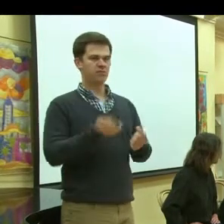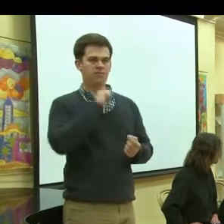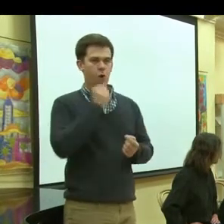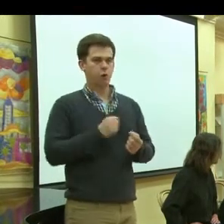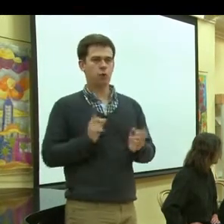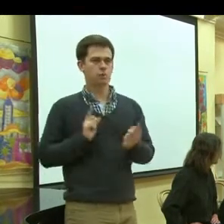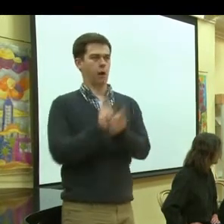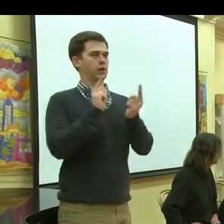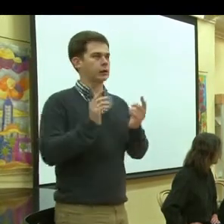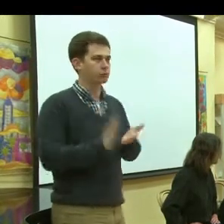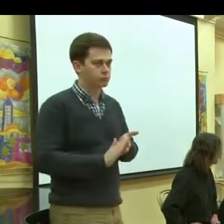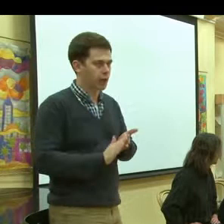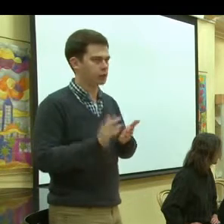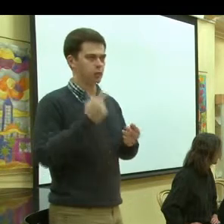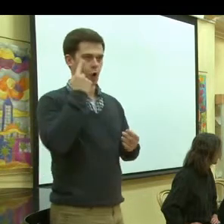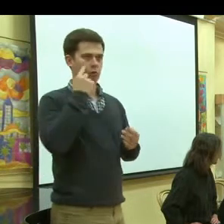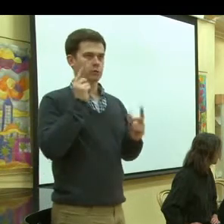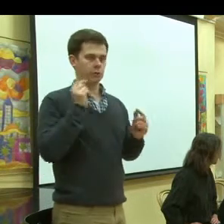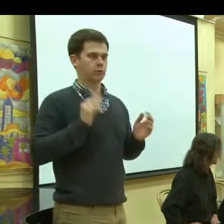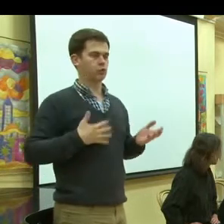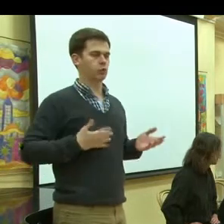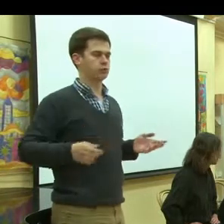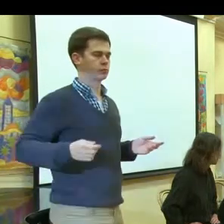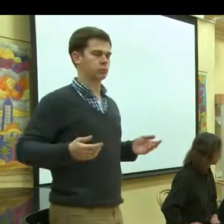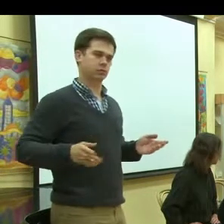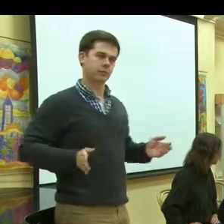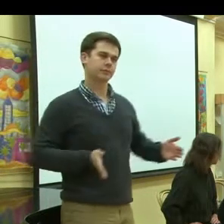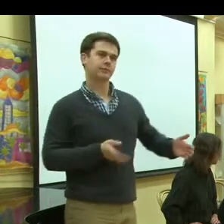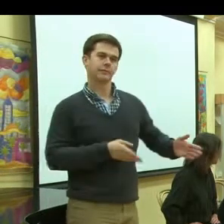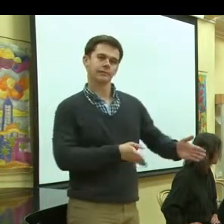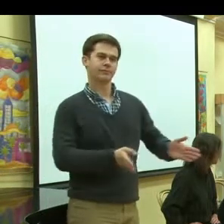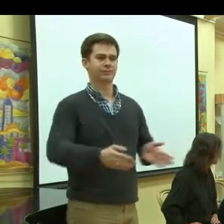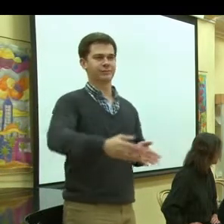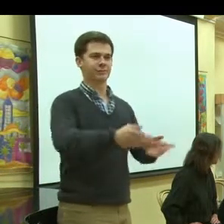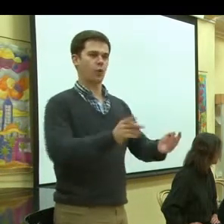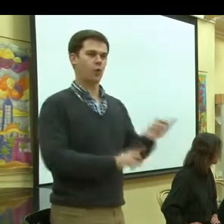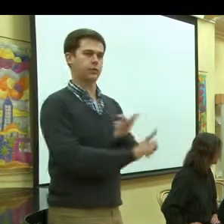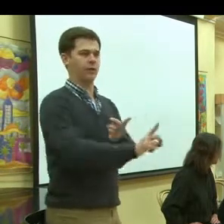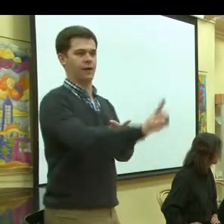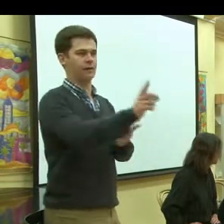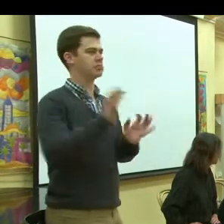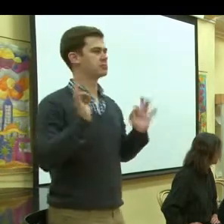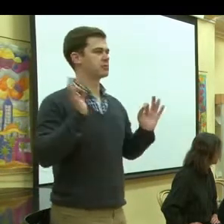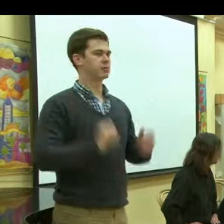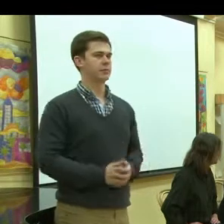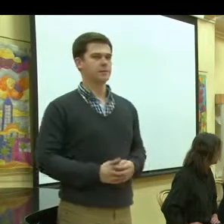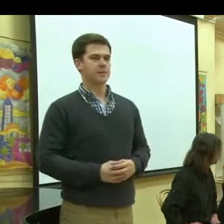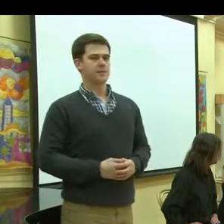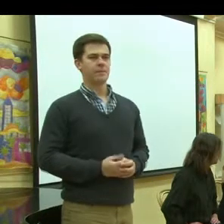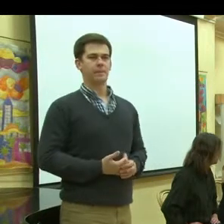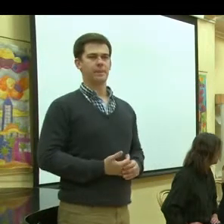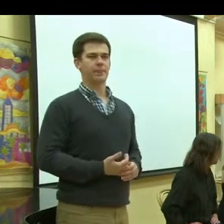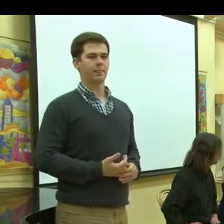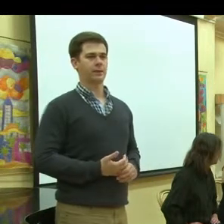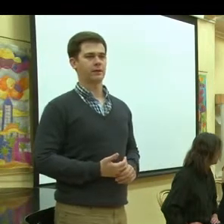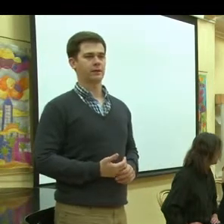Por eso, a veces explicar una danza hablándola es complicado. Se transmite más por el abrazo, por el. I